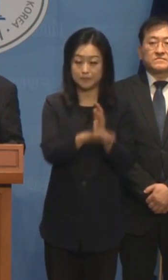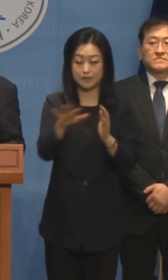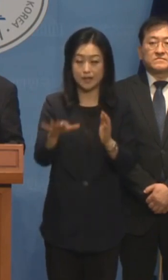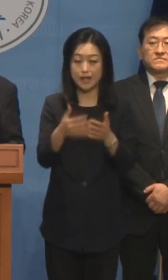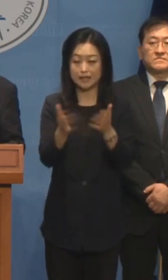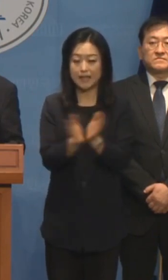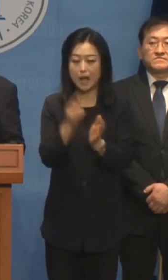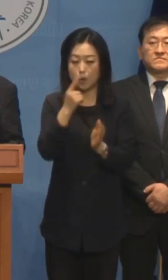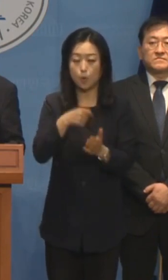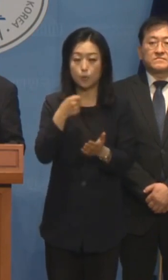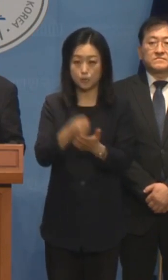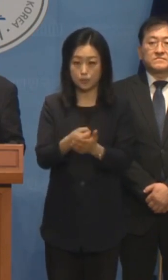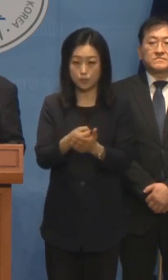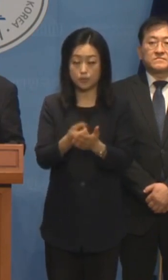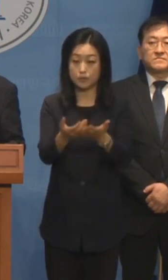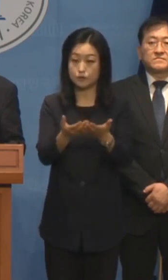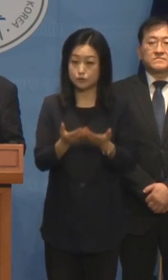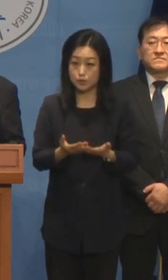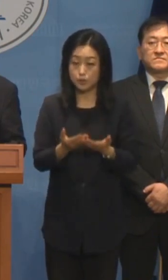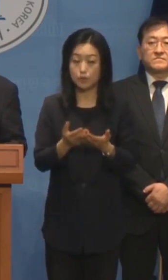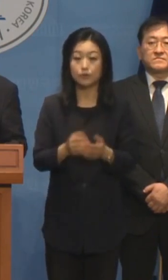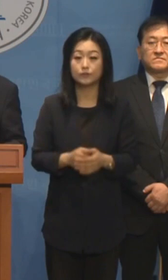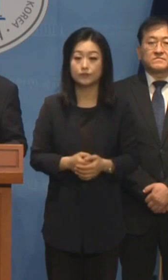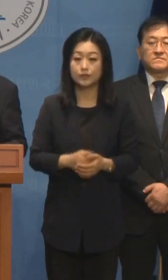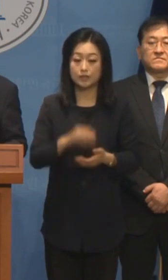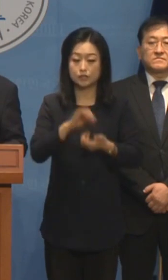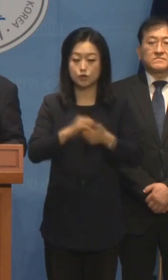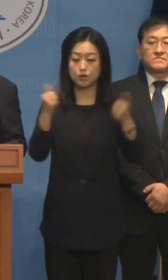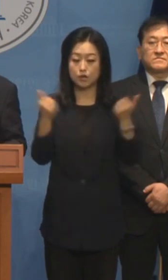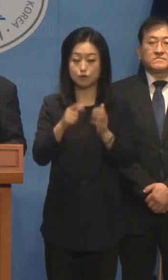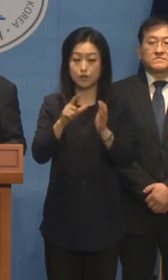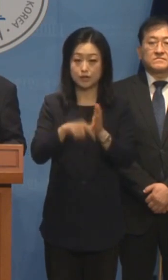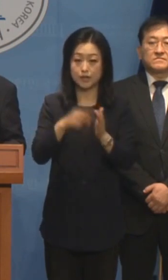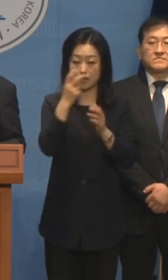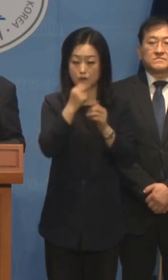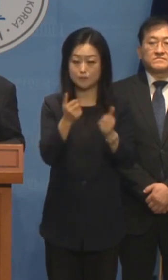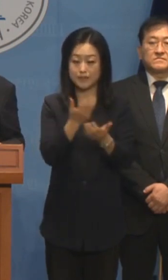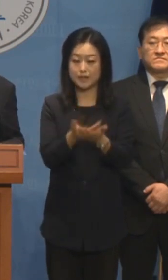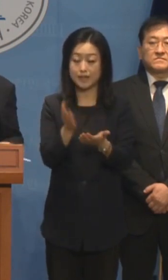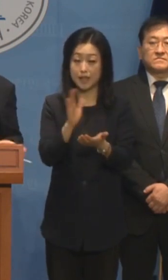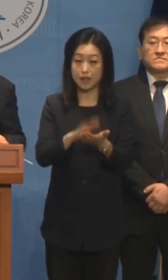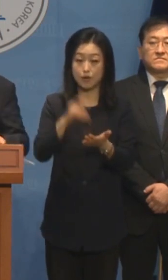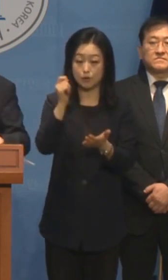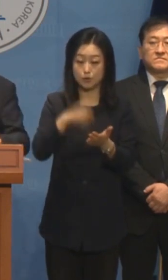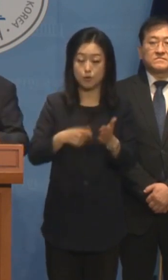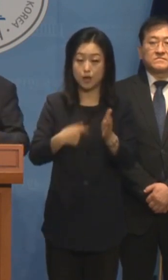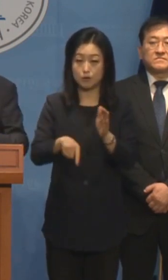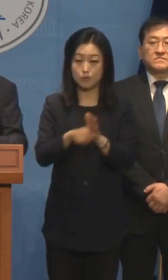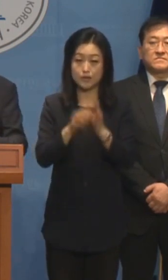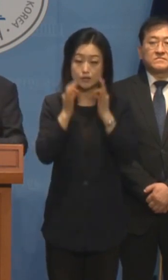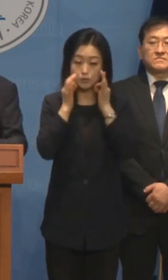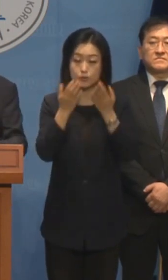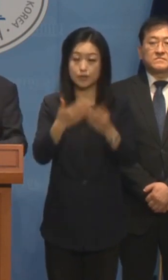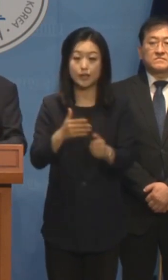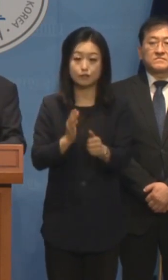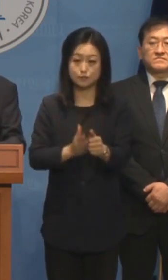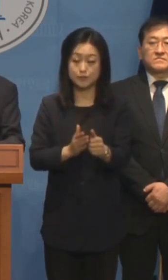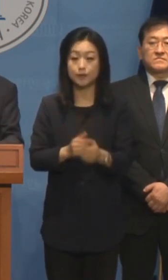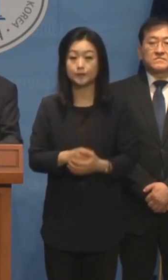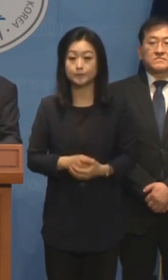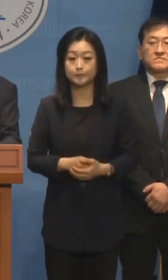이번 정기국회 내에 검찰개혁 입법을 반드시 통과시키기 위한 특단의 노력을 경주해 주시기